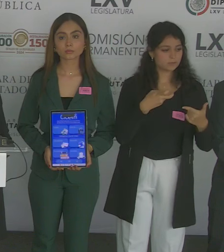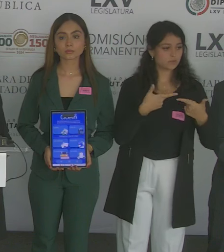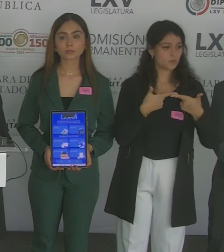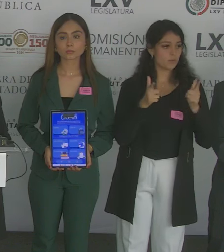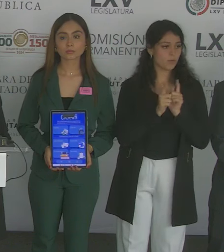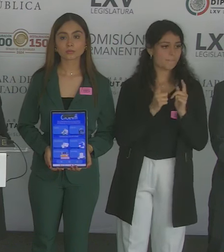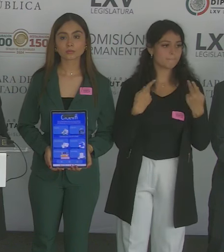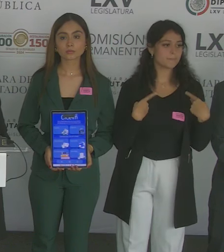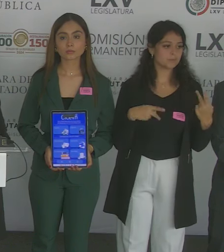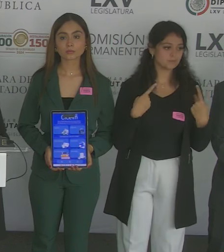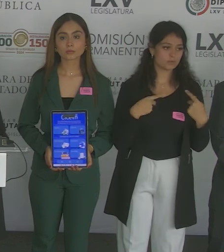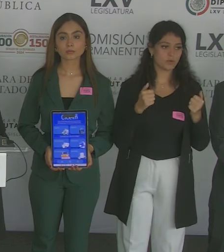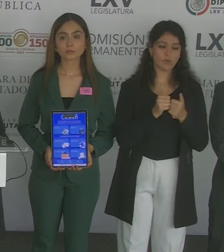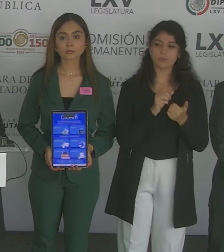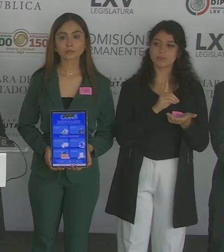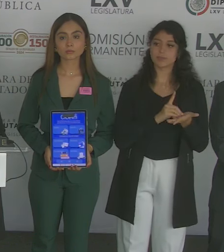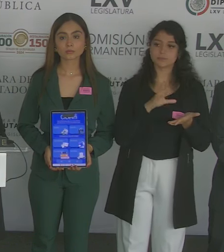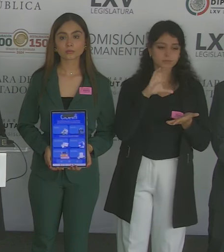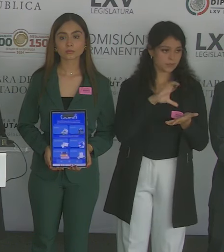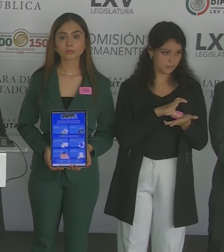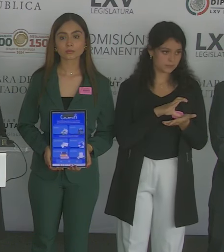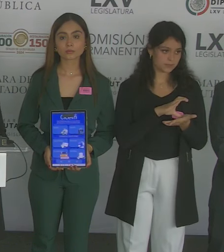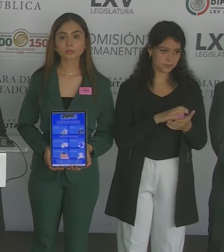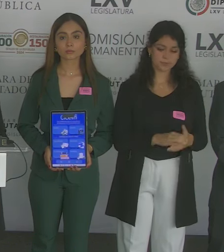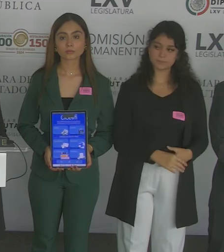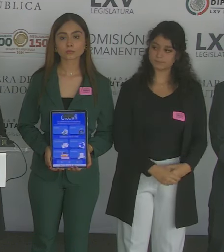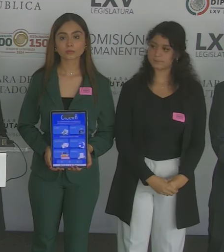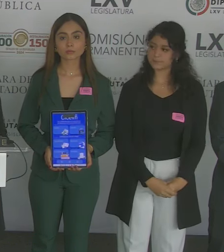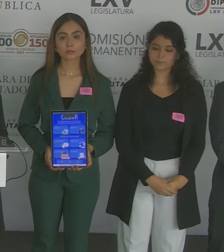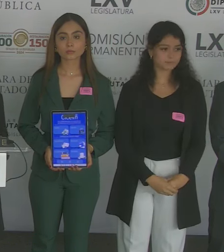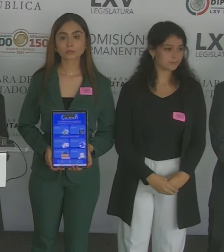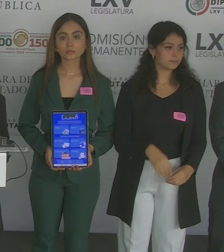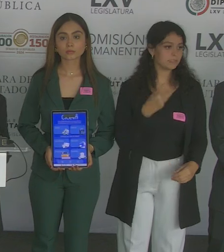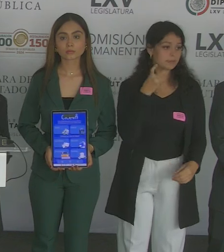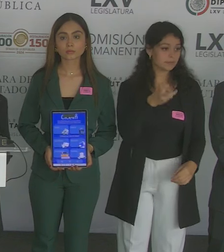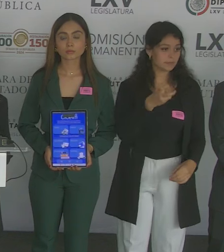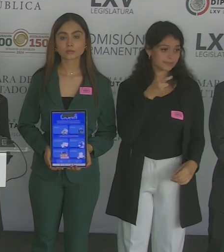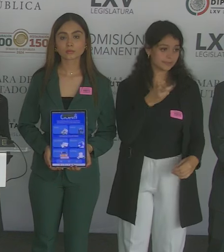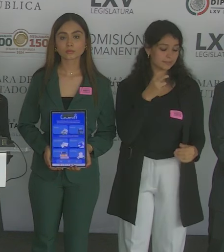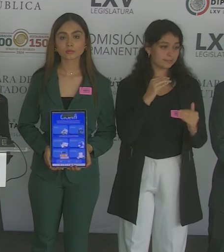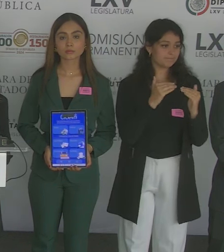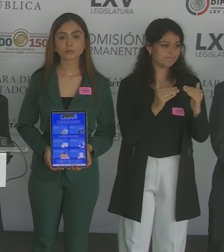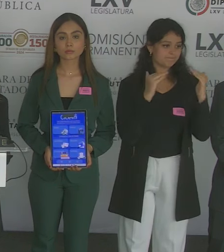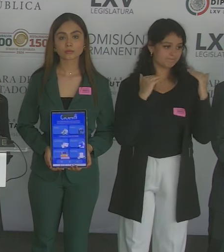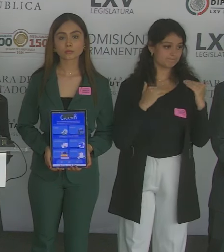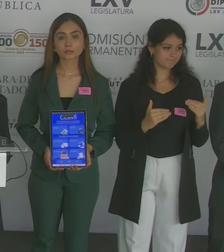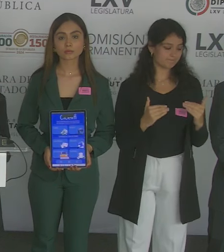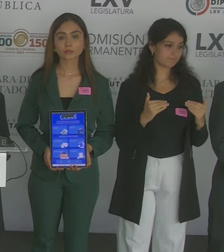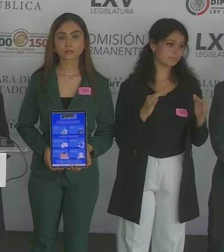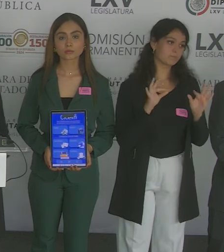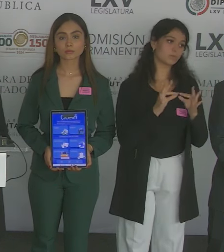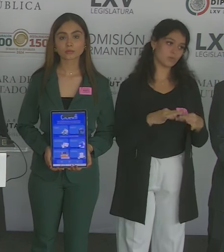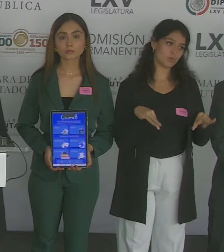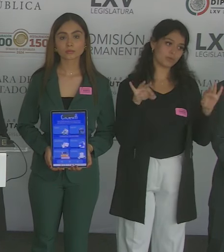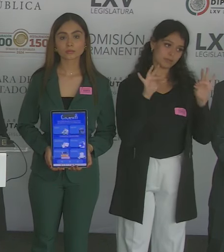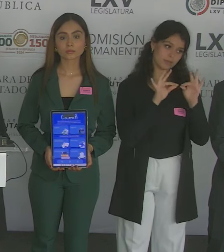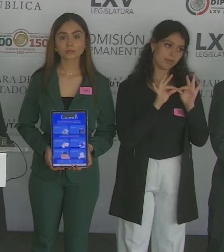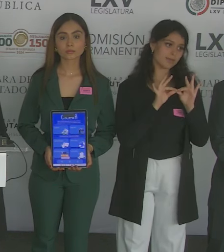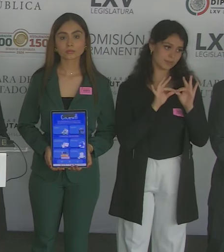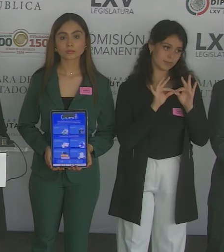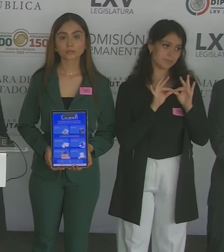personas con discapacidad en este punto es muy importante enfatizar que